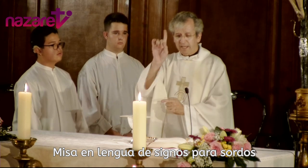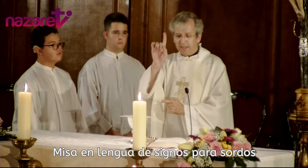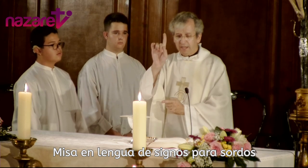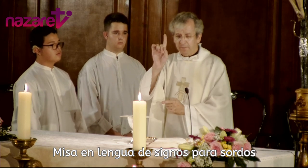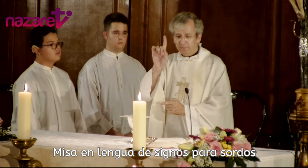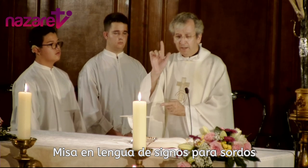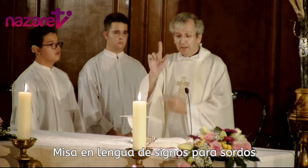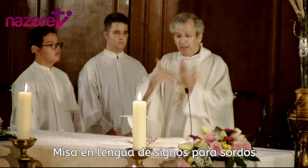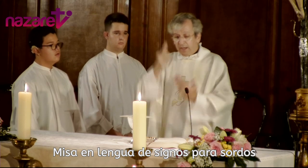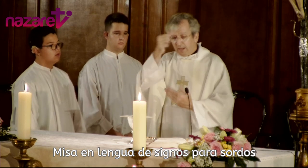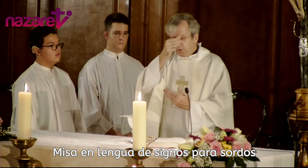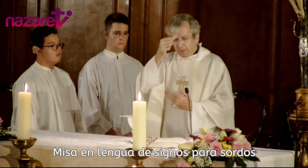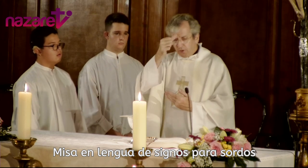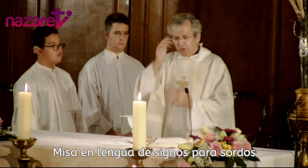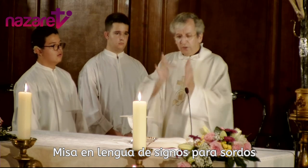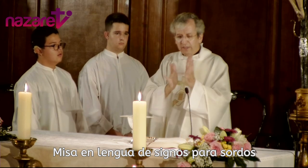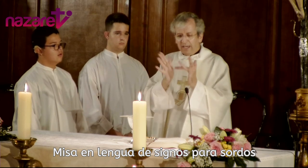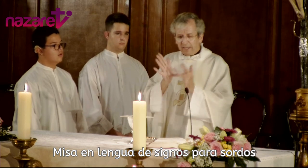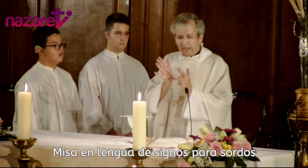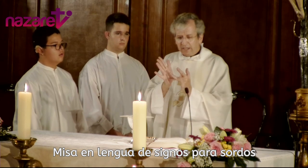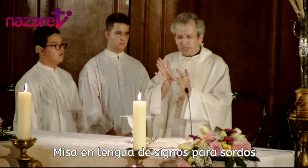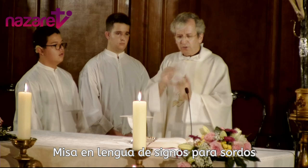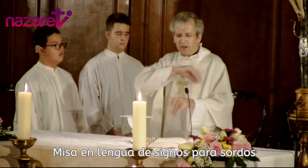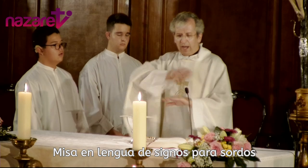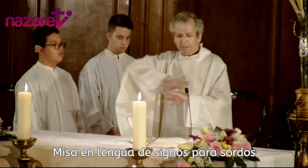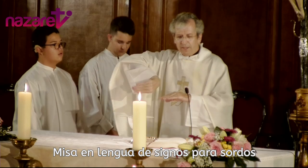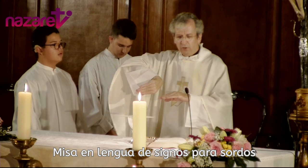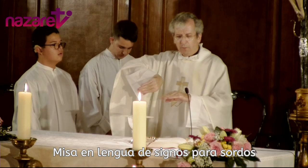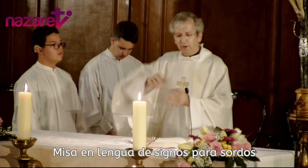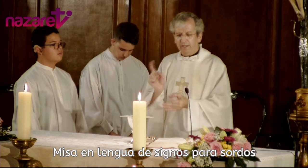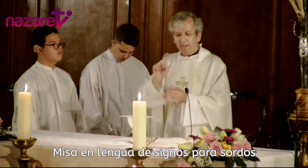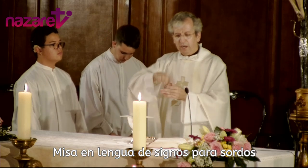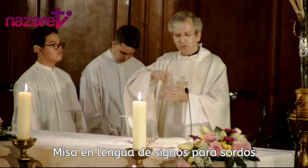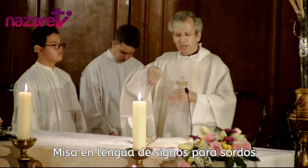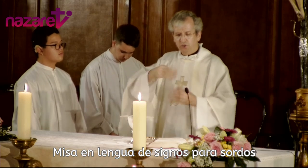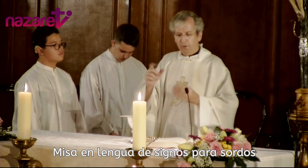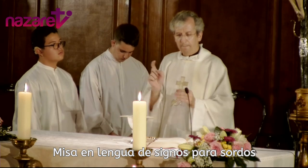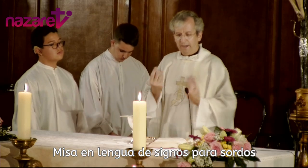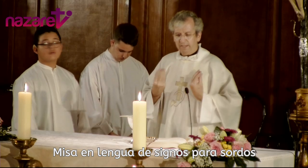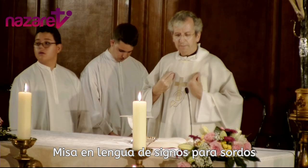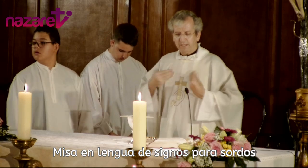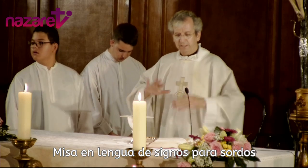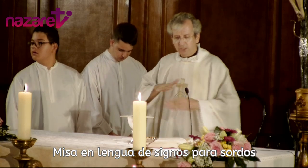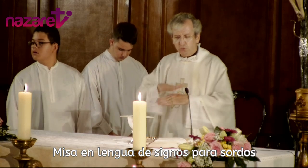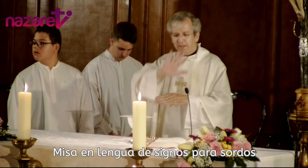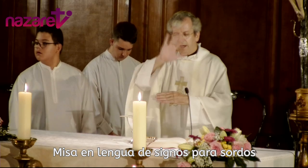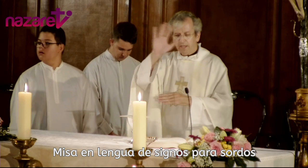presencia. En el domingo, día en que Cristo ha vencido la muerte y nos ha hecho partícipes de su vida